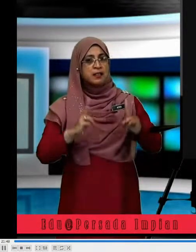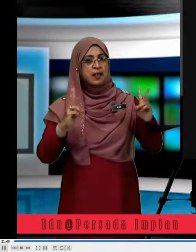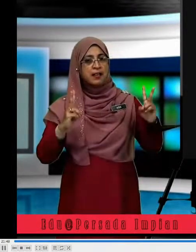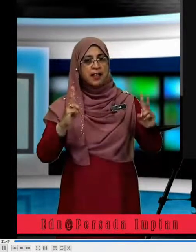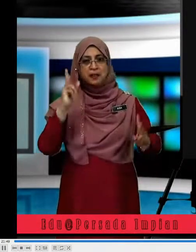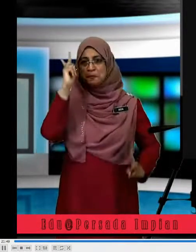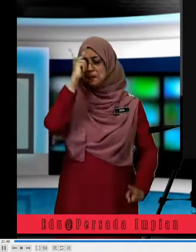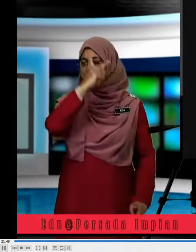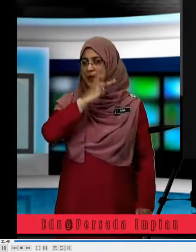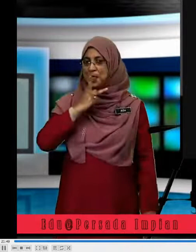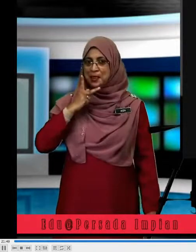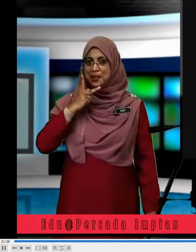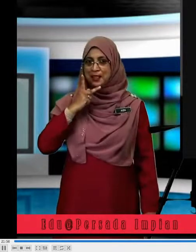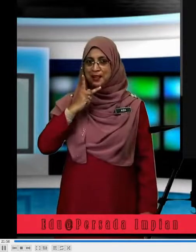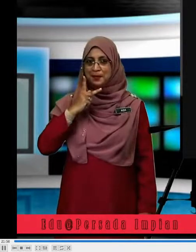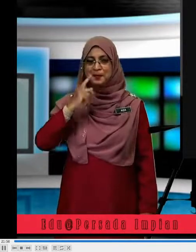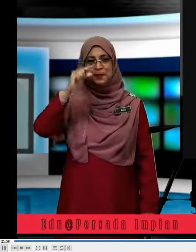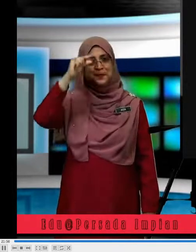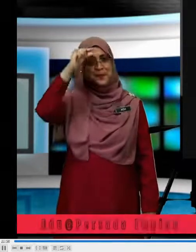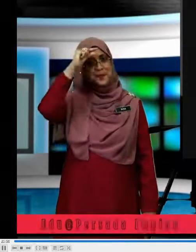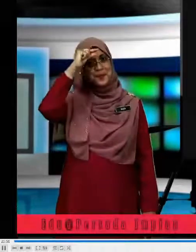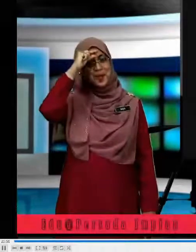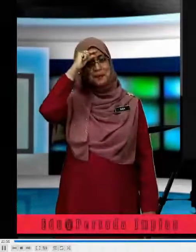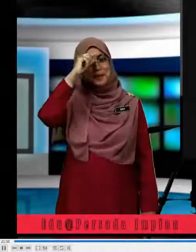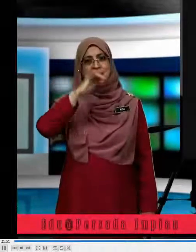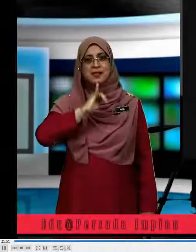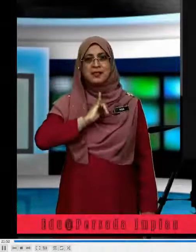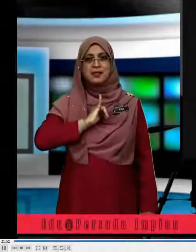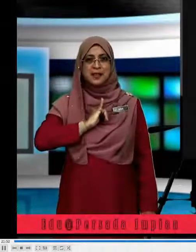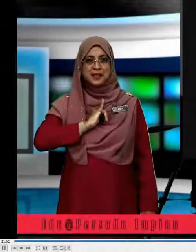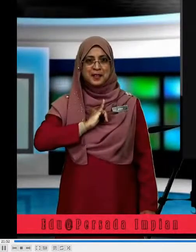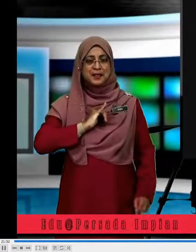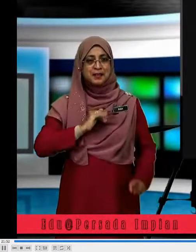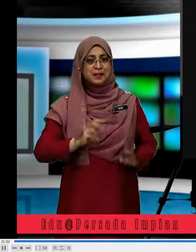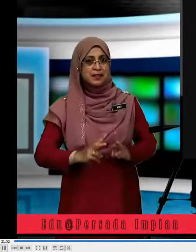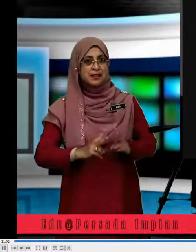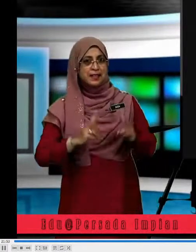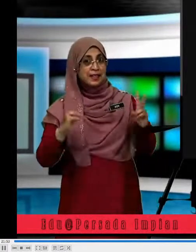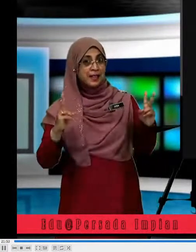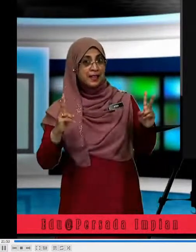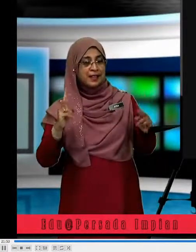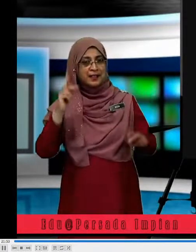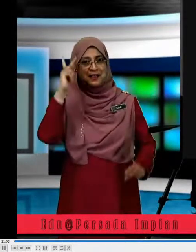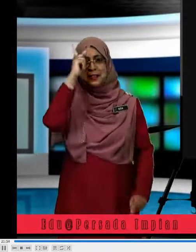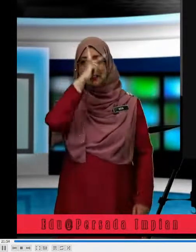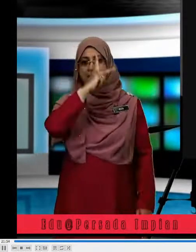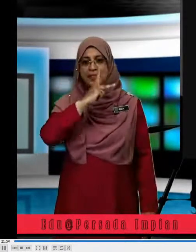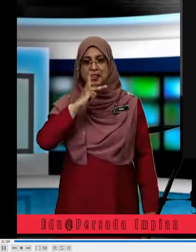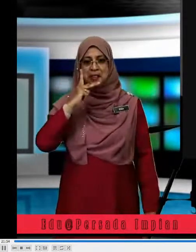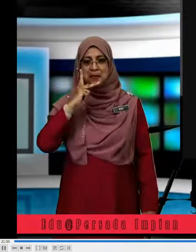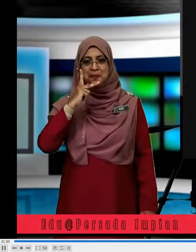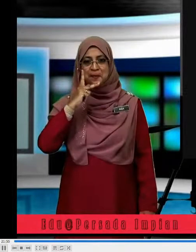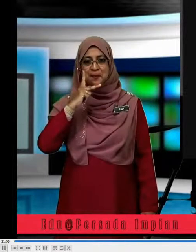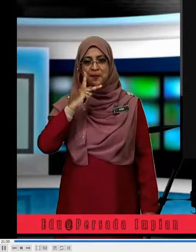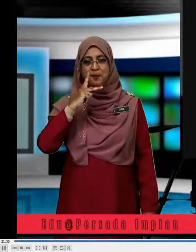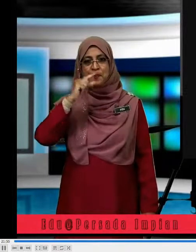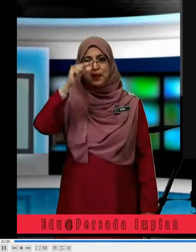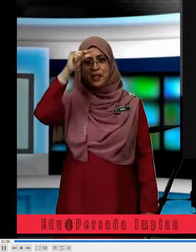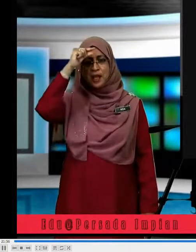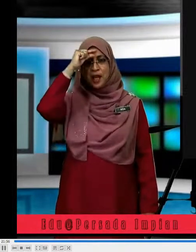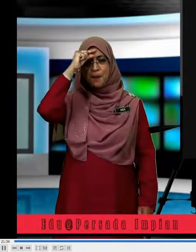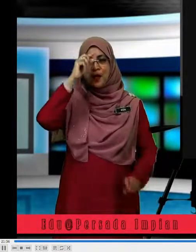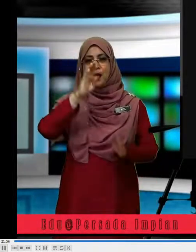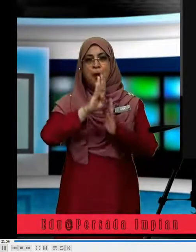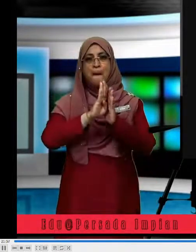kaca abang saya sangat kaca Hai apa